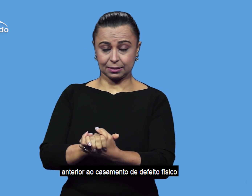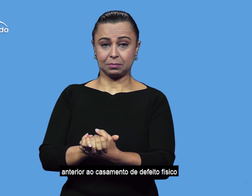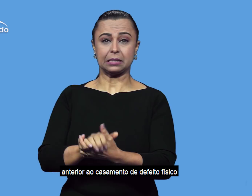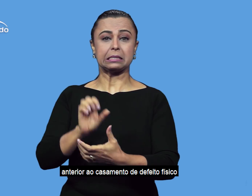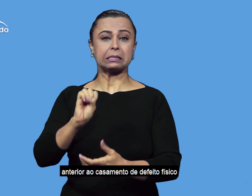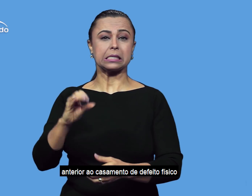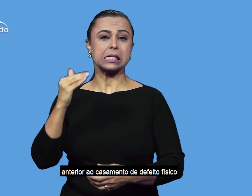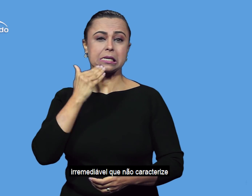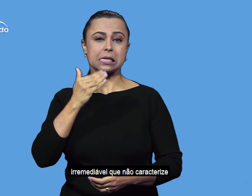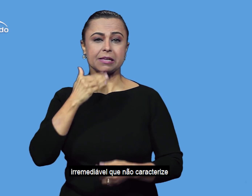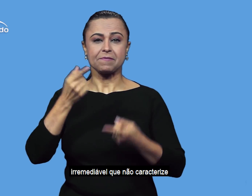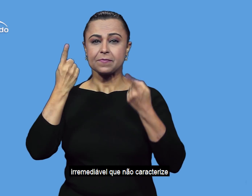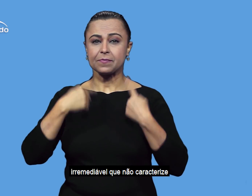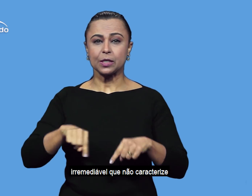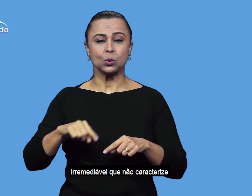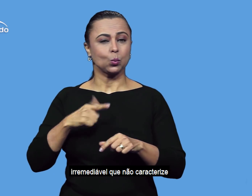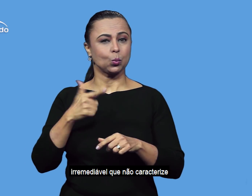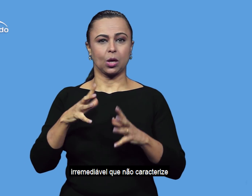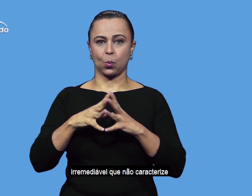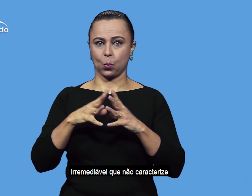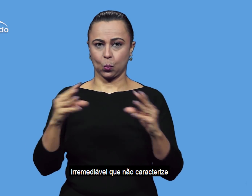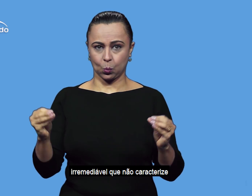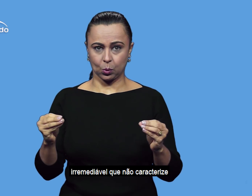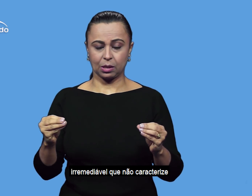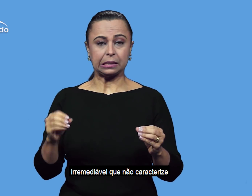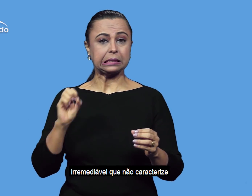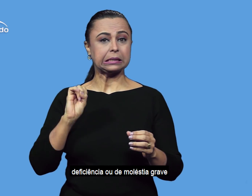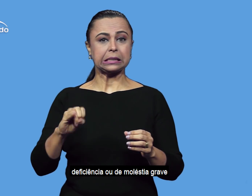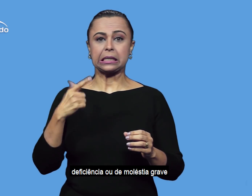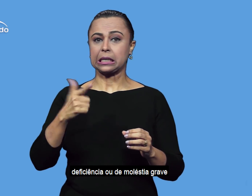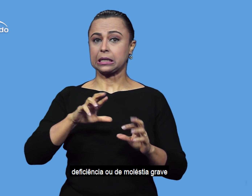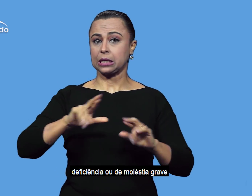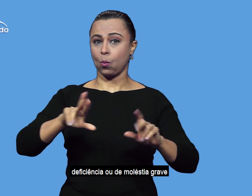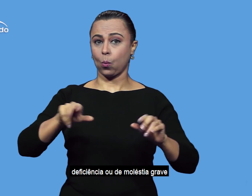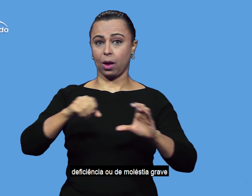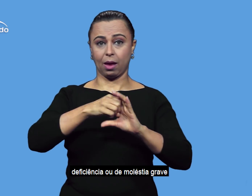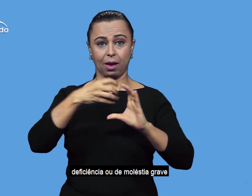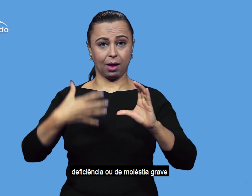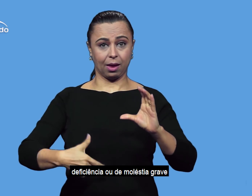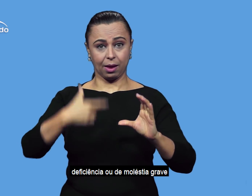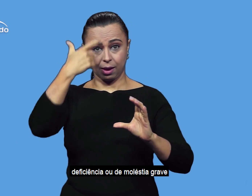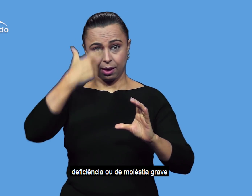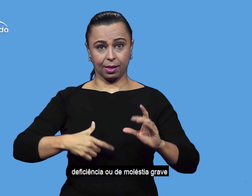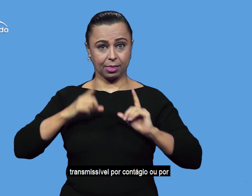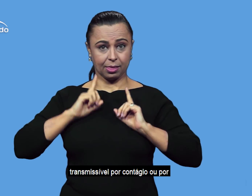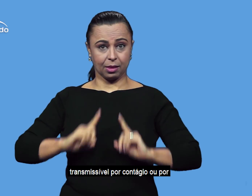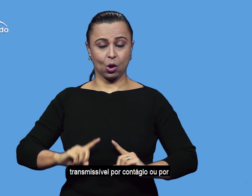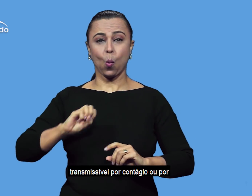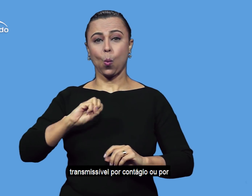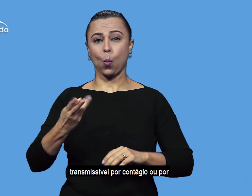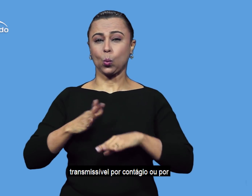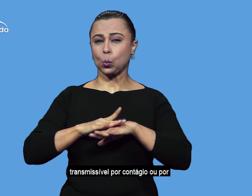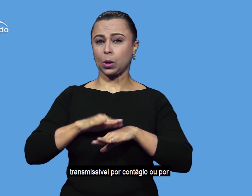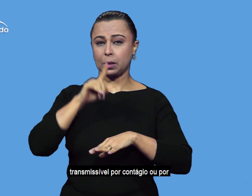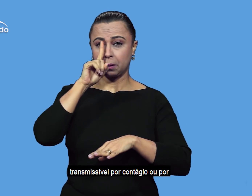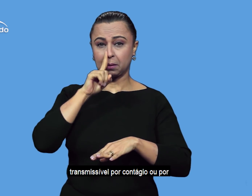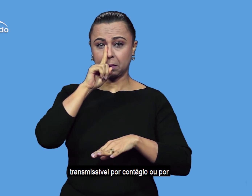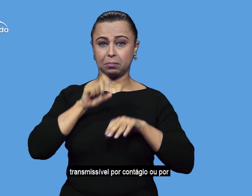defeito físico irremediável que não caracterize deficiência ou de moléstia grave transmissível por